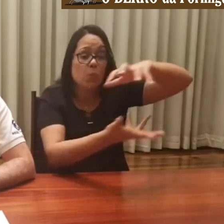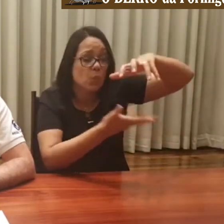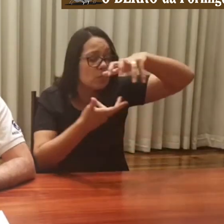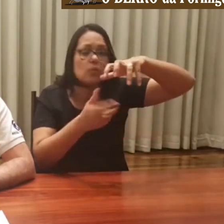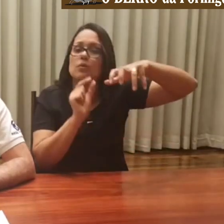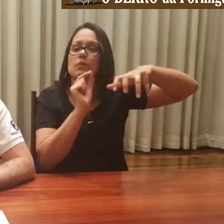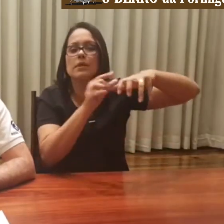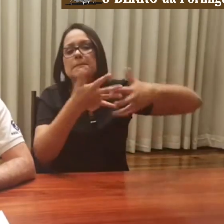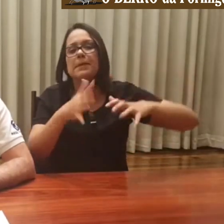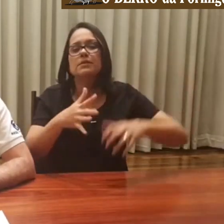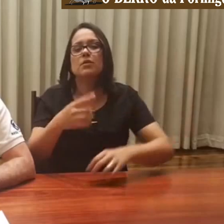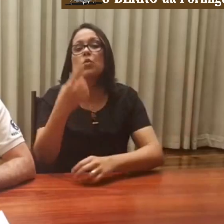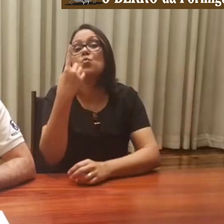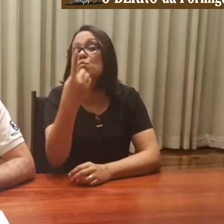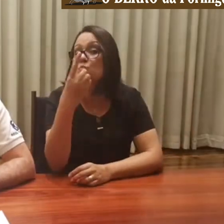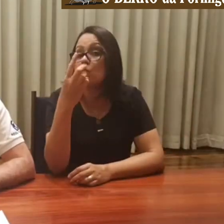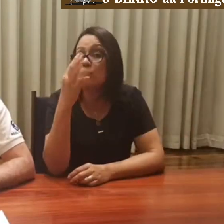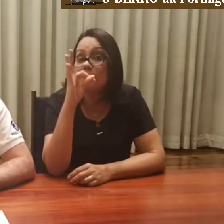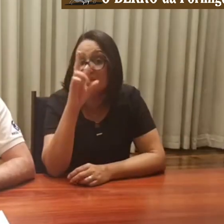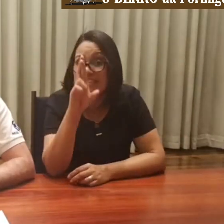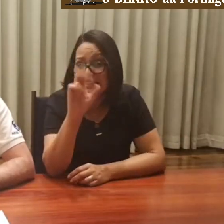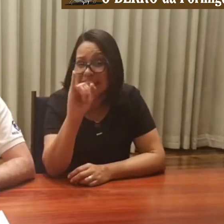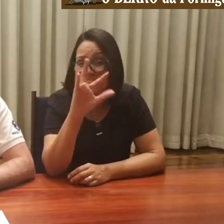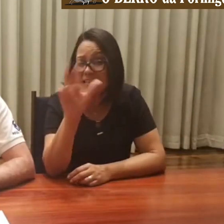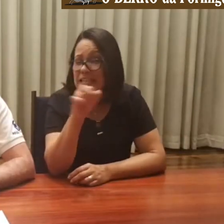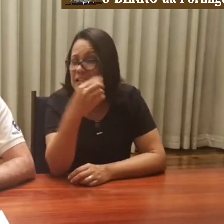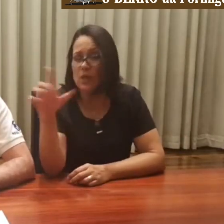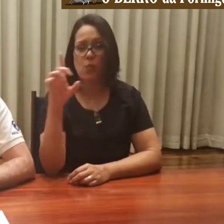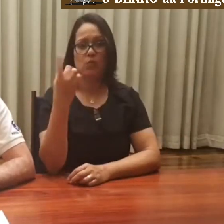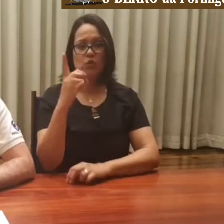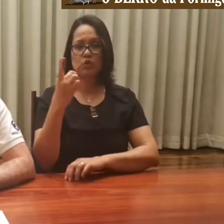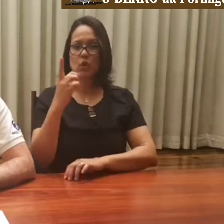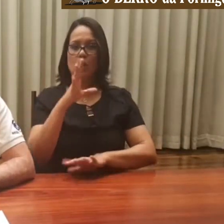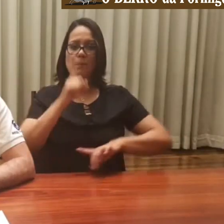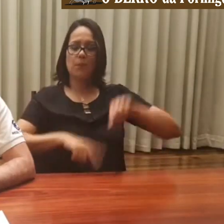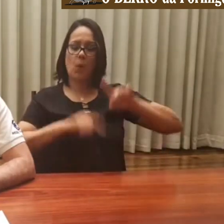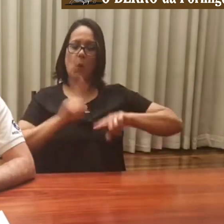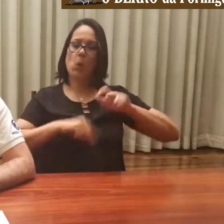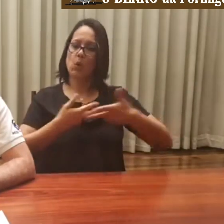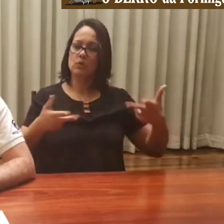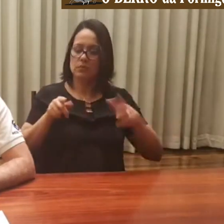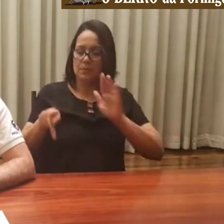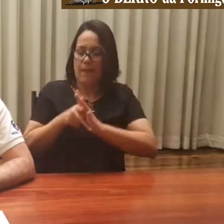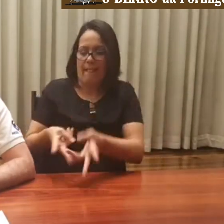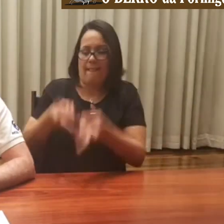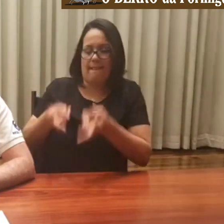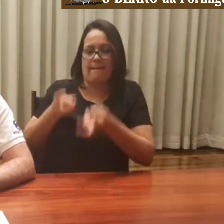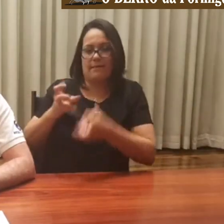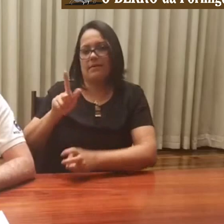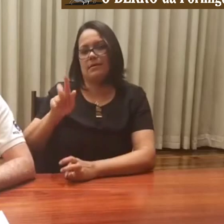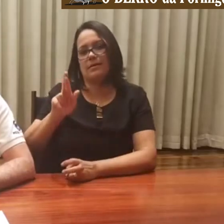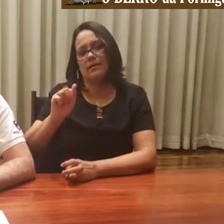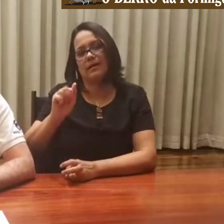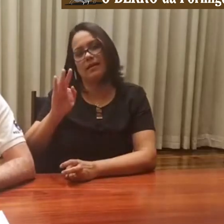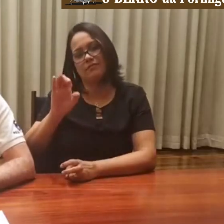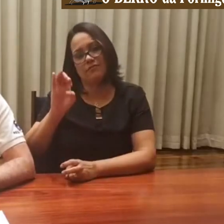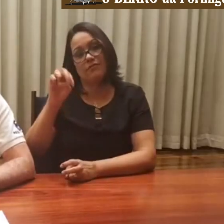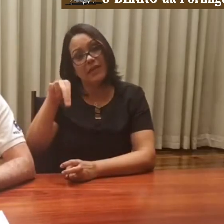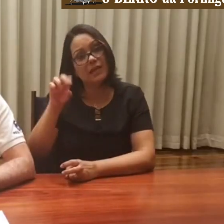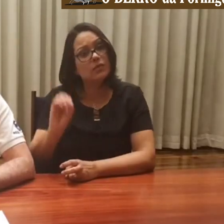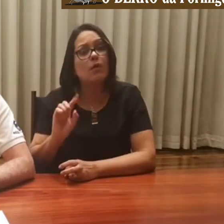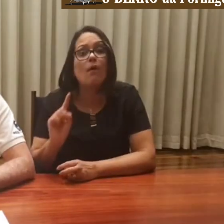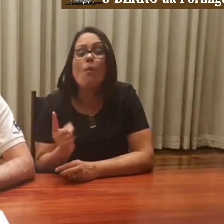movimentará em torno de US$1 trilhão de produtos vindo do grafeno. Fala mais um pouquinho aí. É o